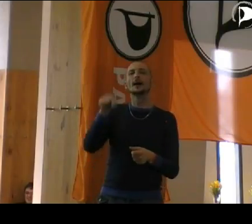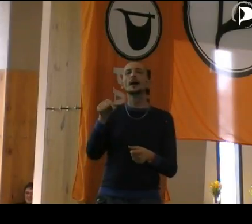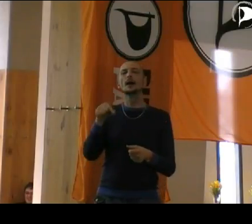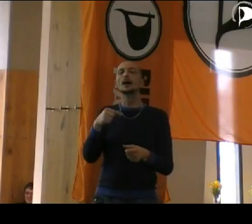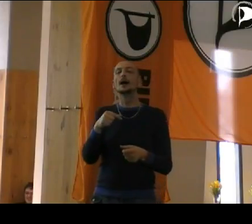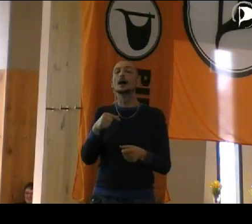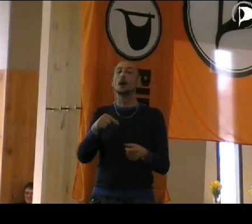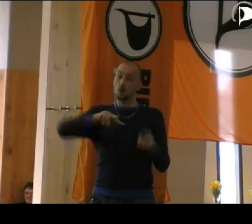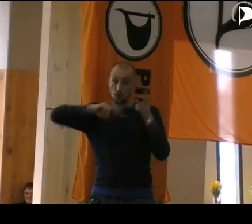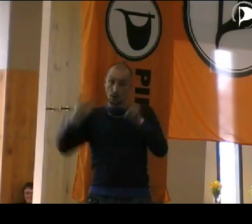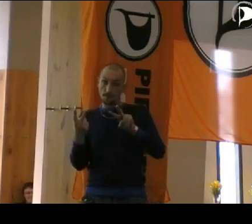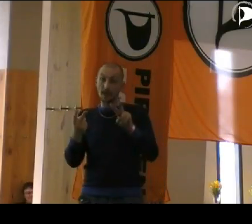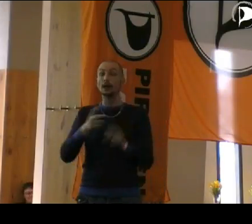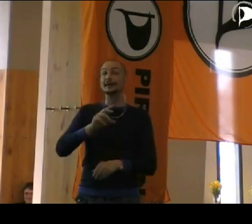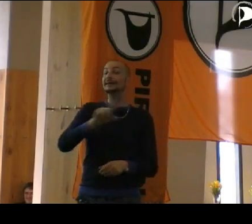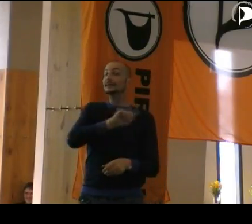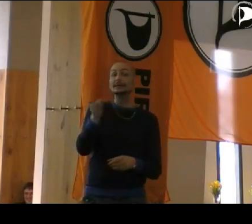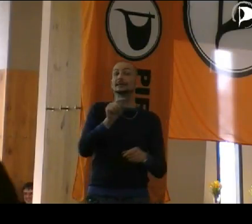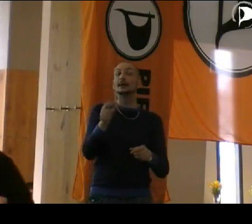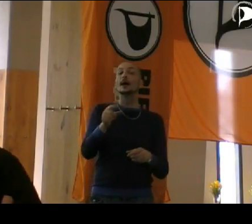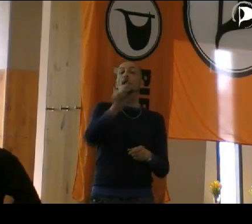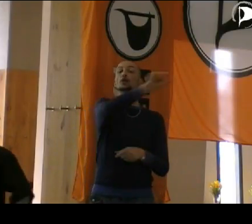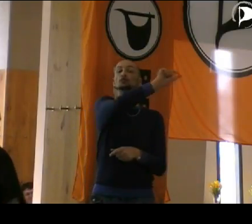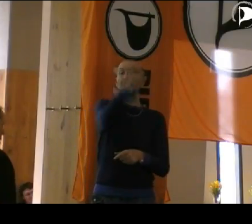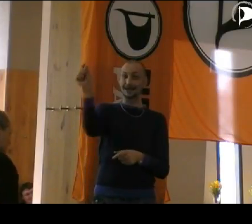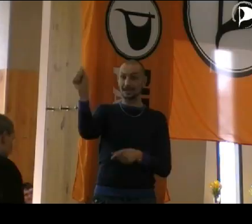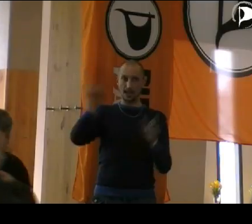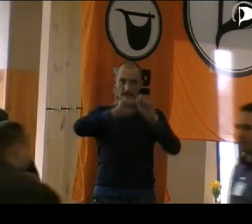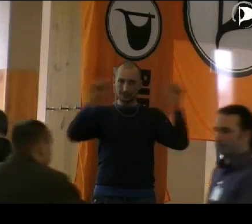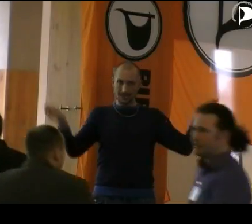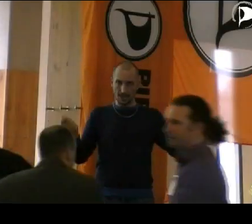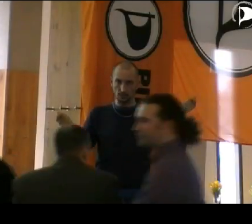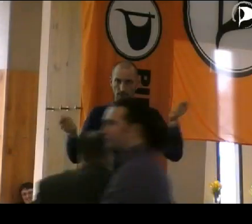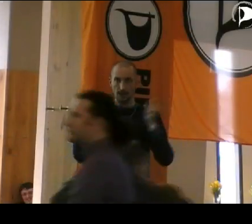schlagzeilen so wie ich das mal und dann vom besitz von letzten proben